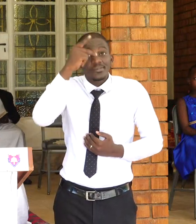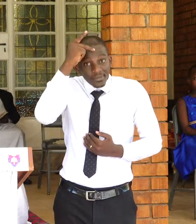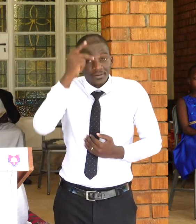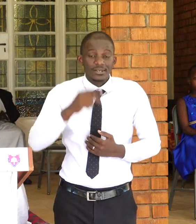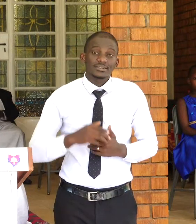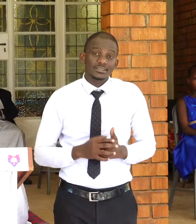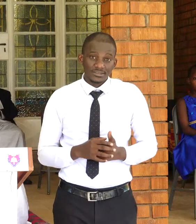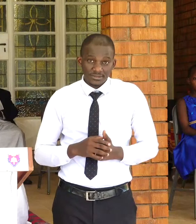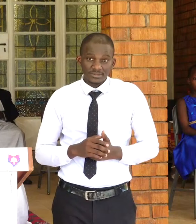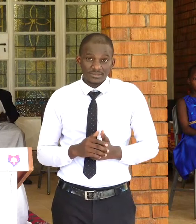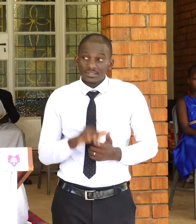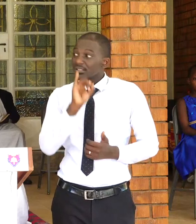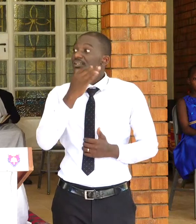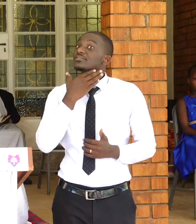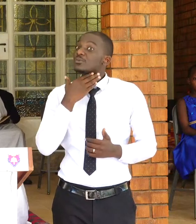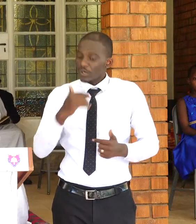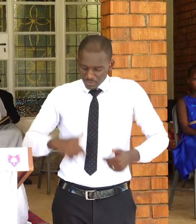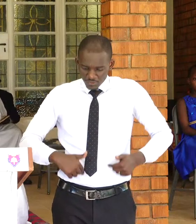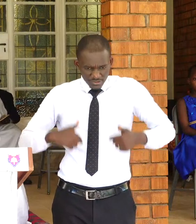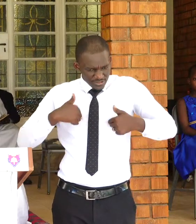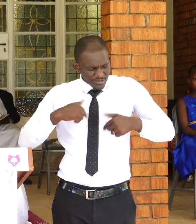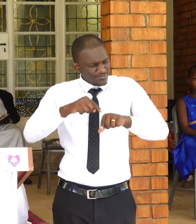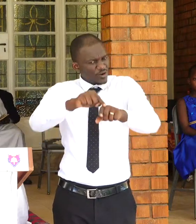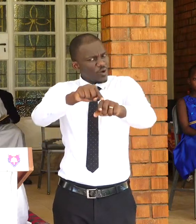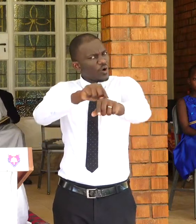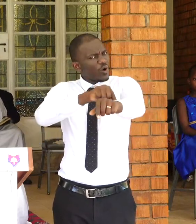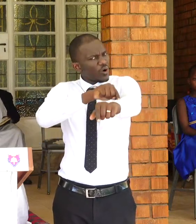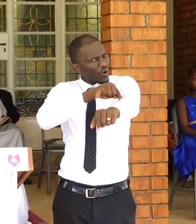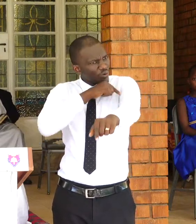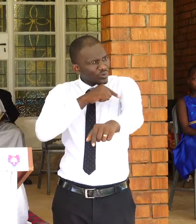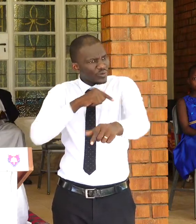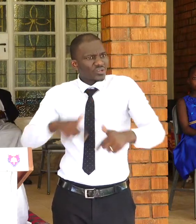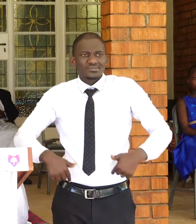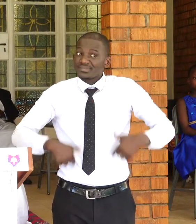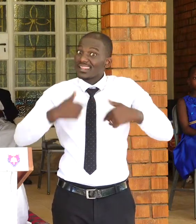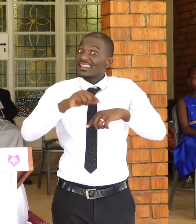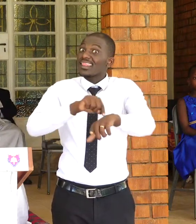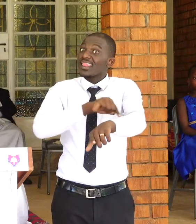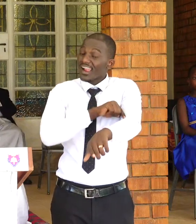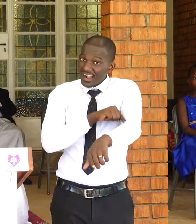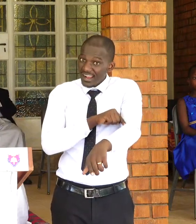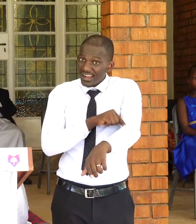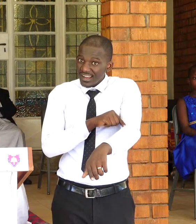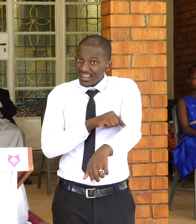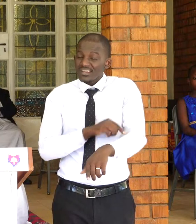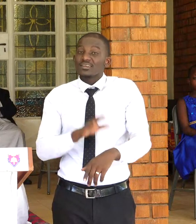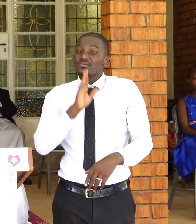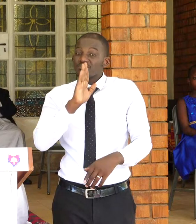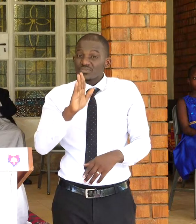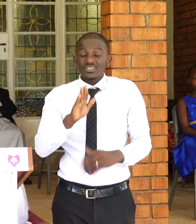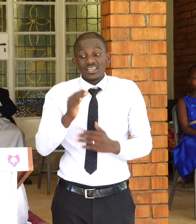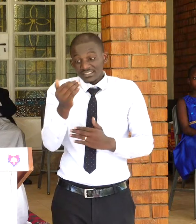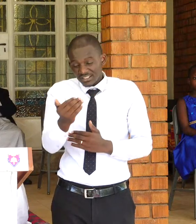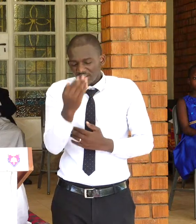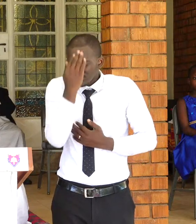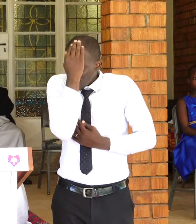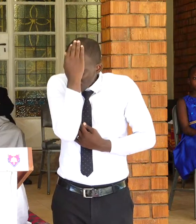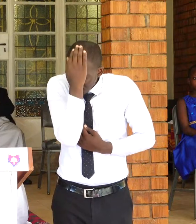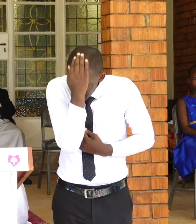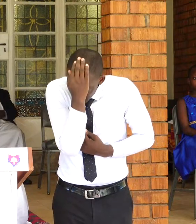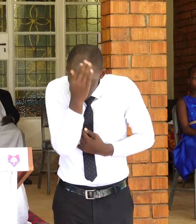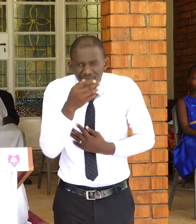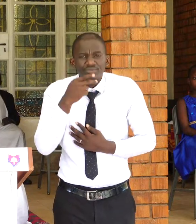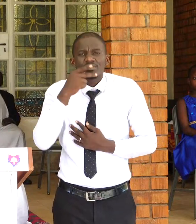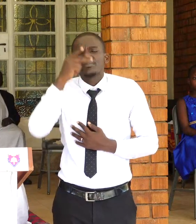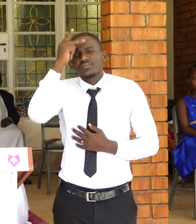bo. Oyagala okuwangaala ennyo ku nsi kuno, owangaala okufa obufi, beera mwana agondera